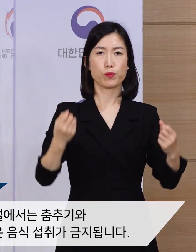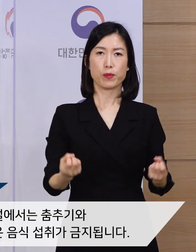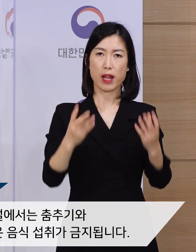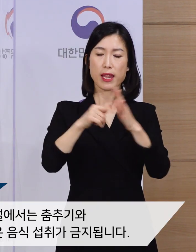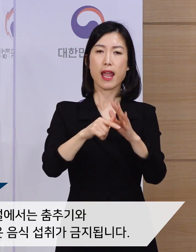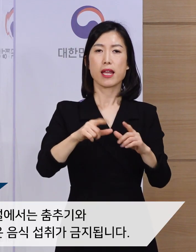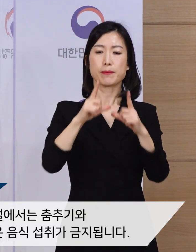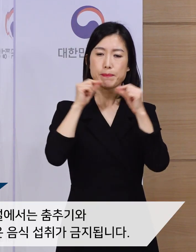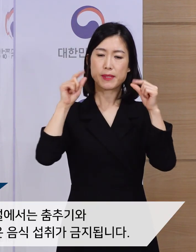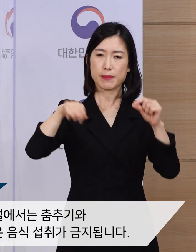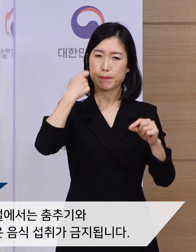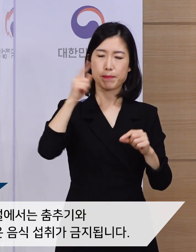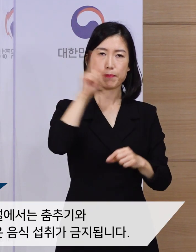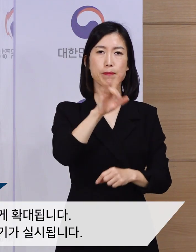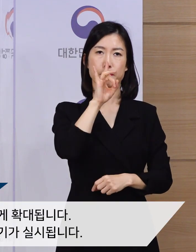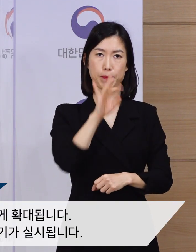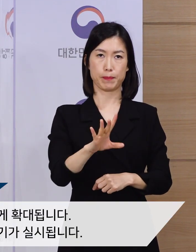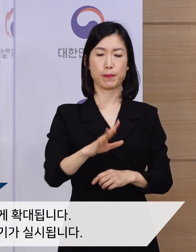음식 섭취가 금지됩니다.